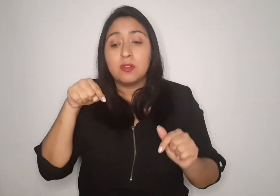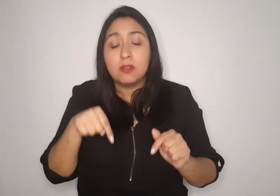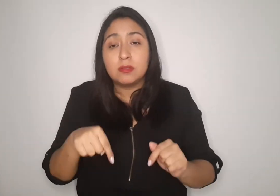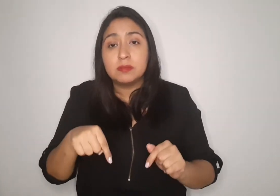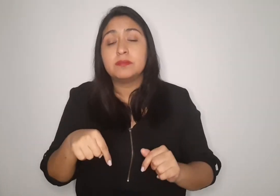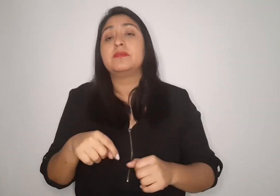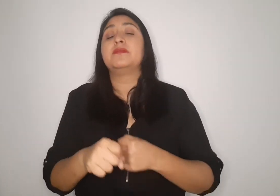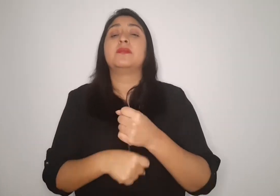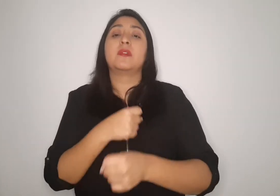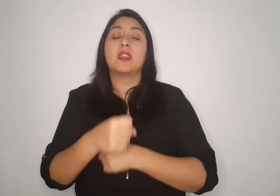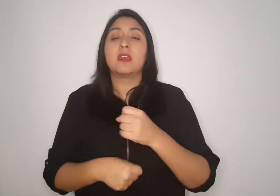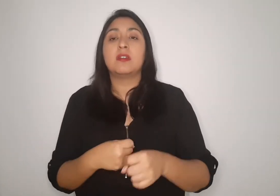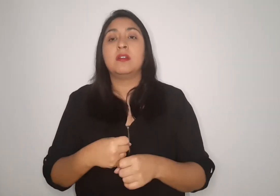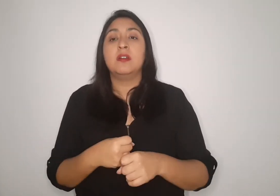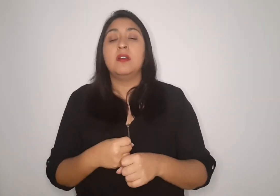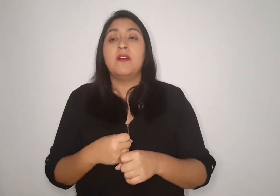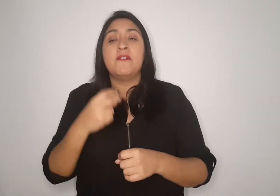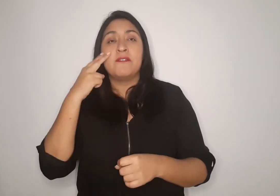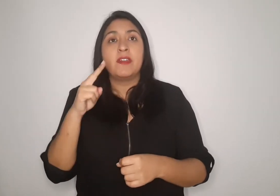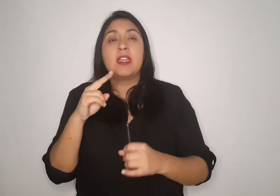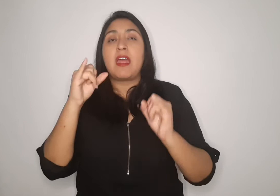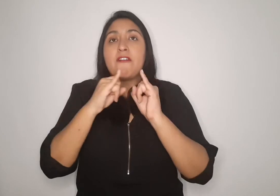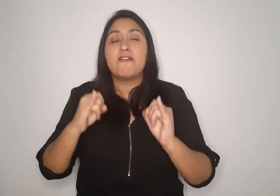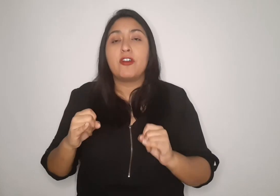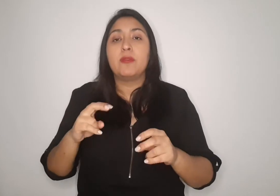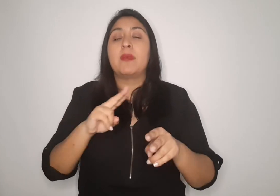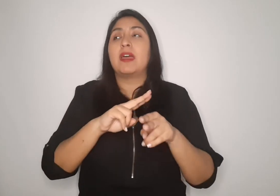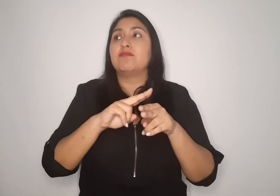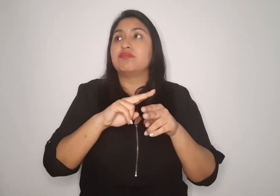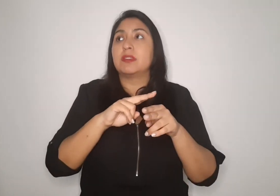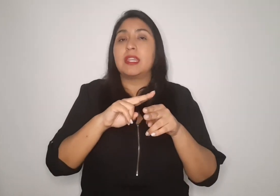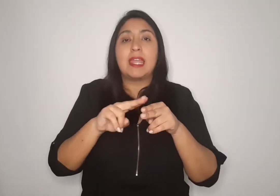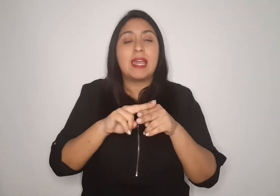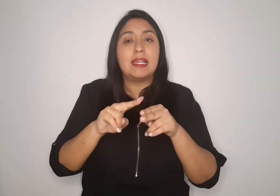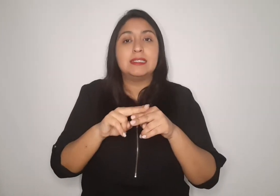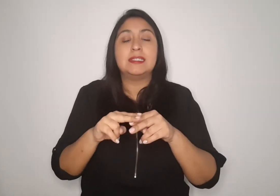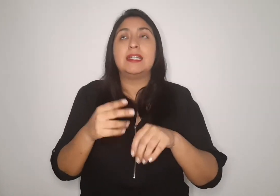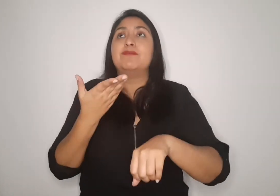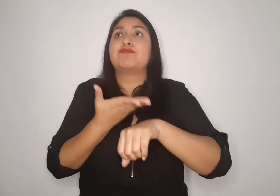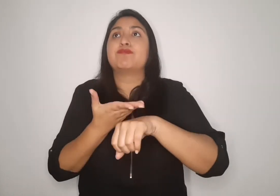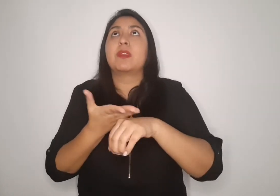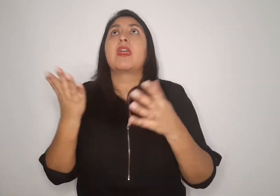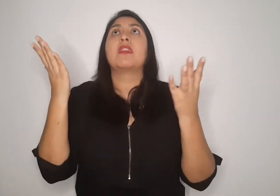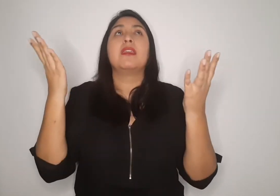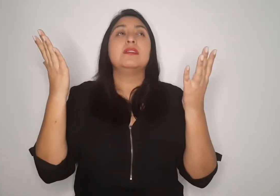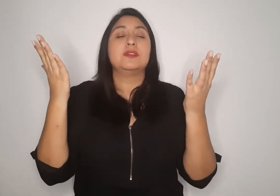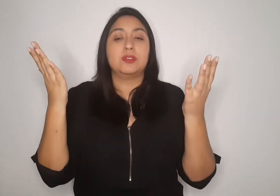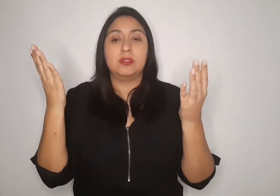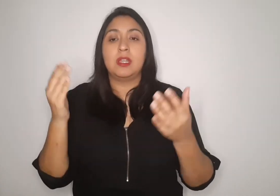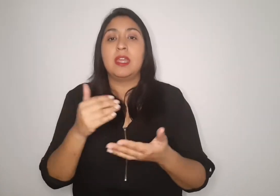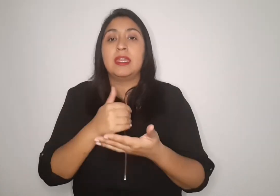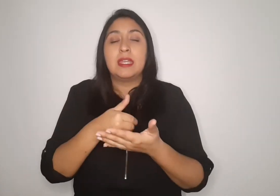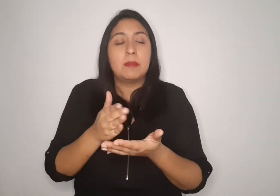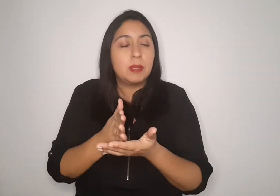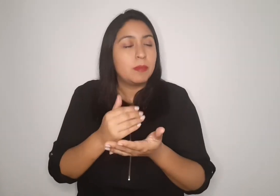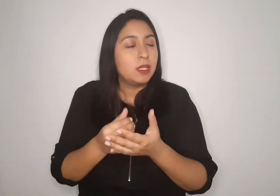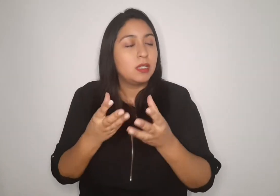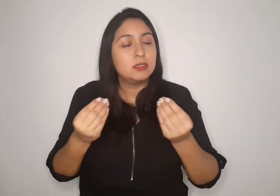esa rogativa. Tal vez la rogativa tiene que ser más al interior, más reflexiva, porque hay que prepararse con mucha energía,